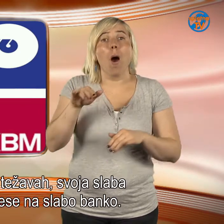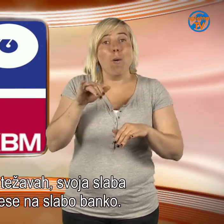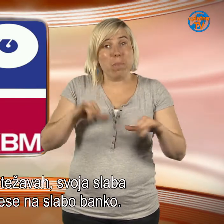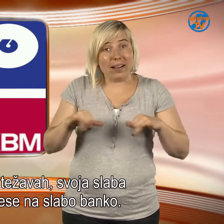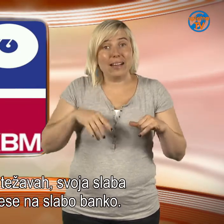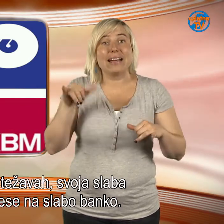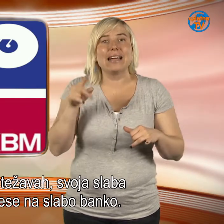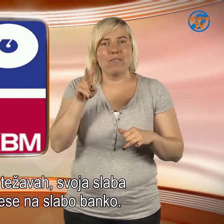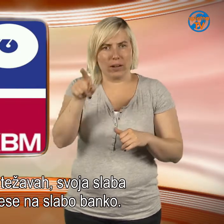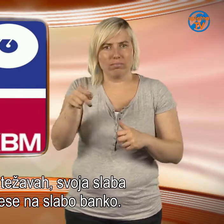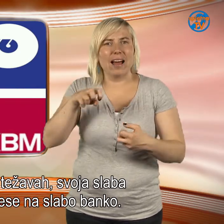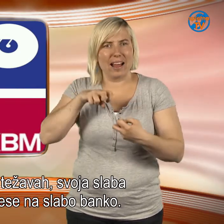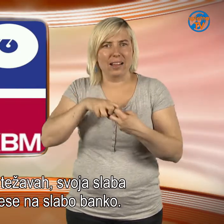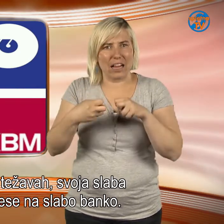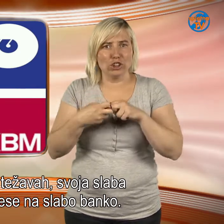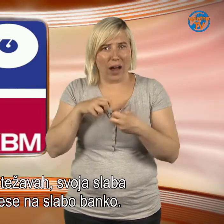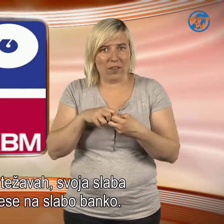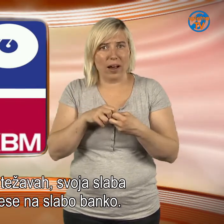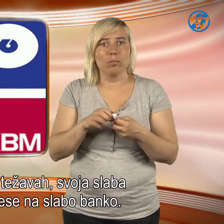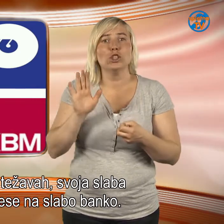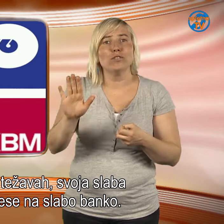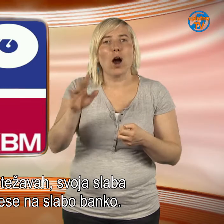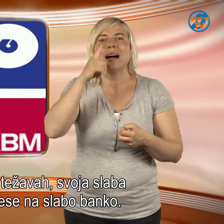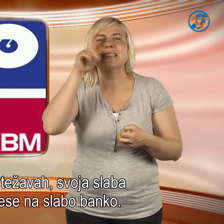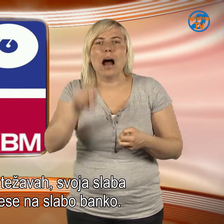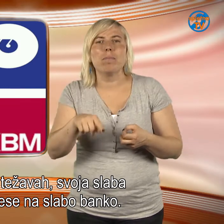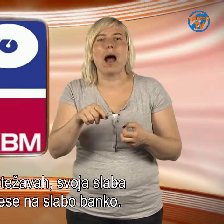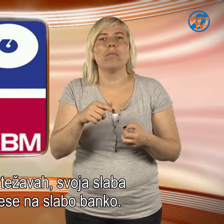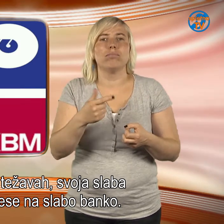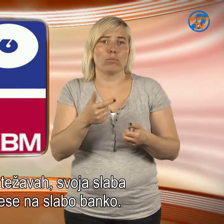Banka, ki je v težavah, svoja slaba posojila prenese na slabo banko.